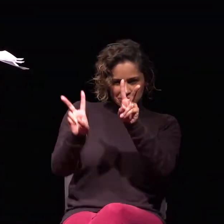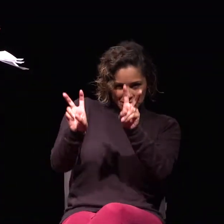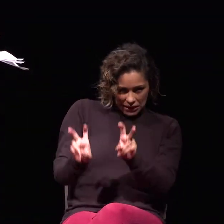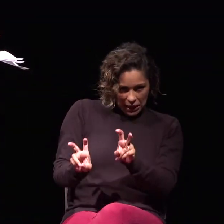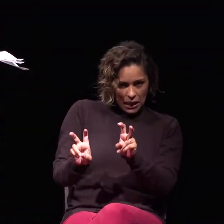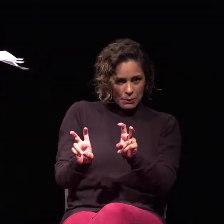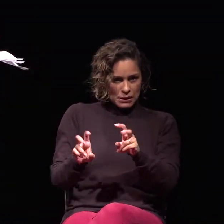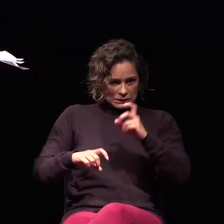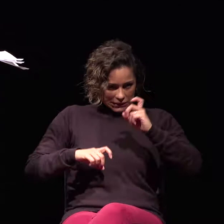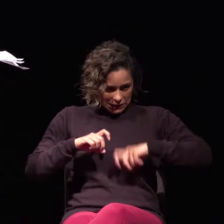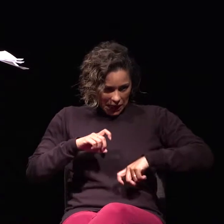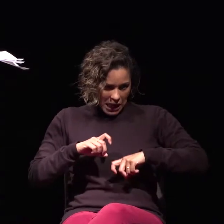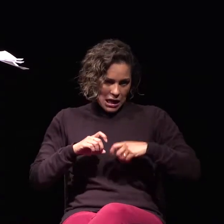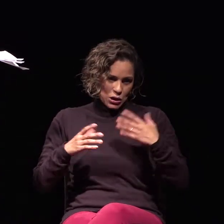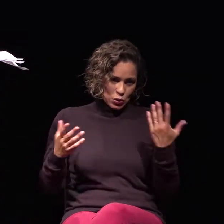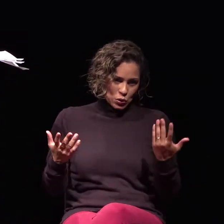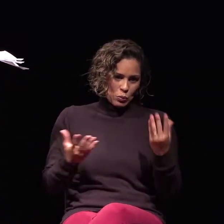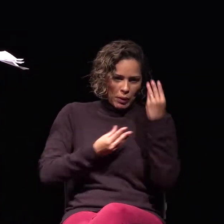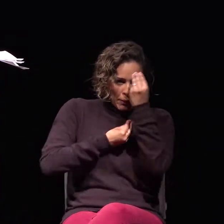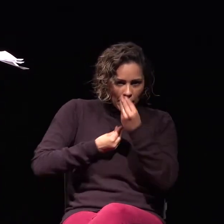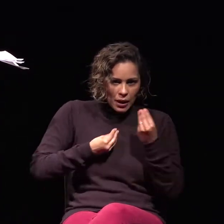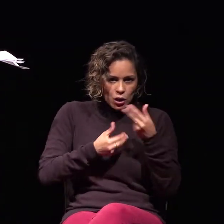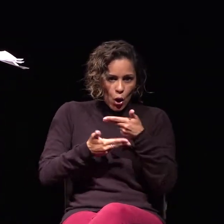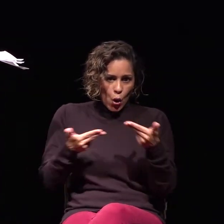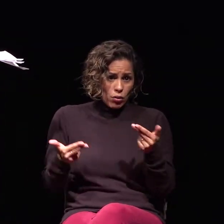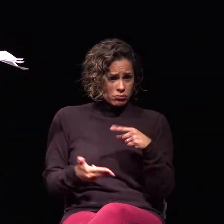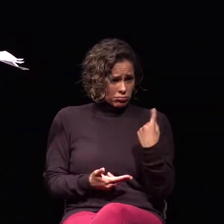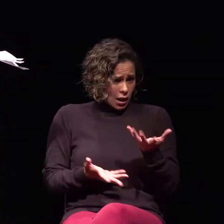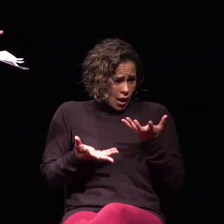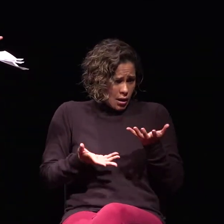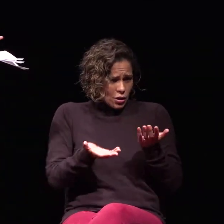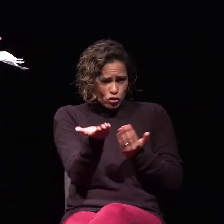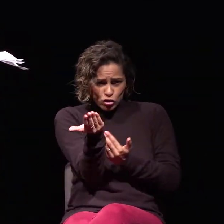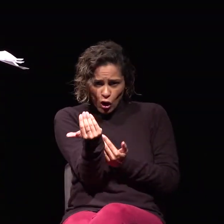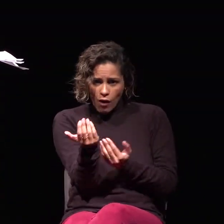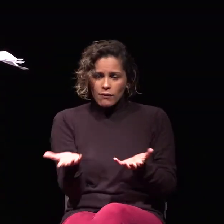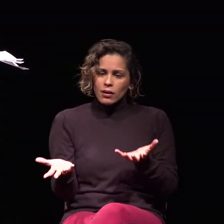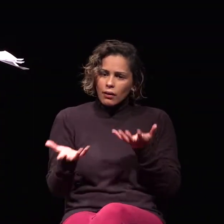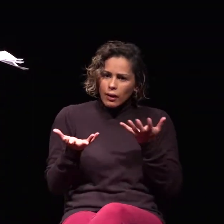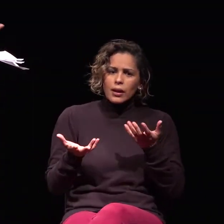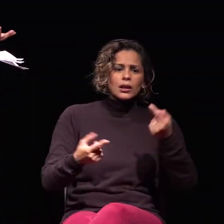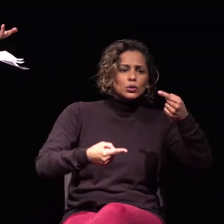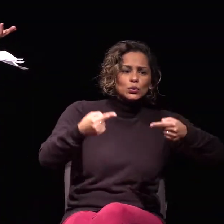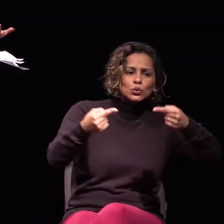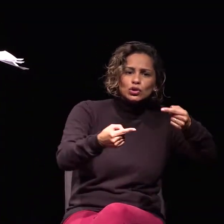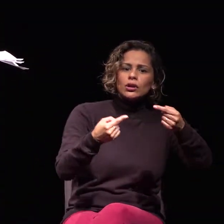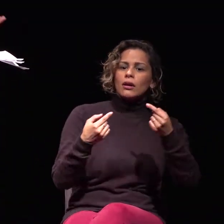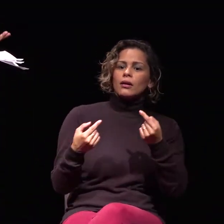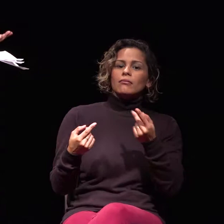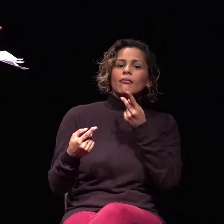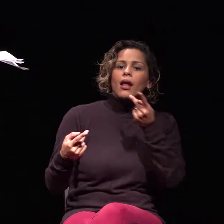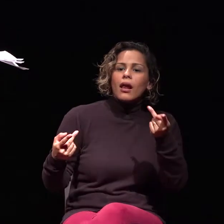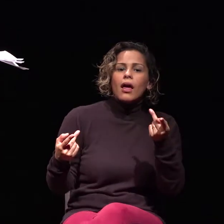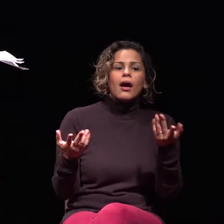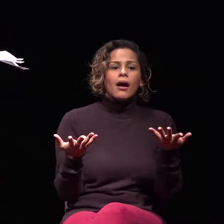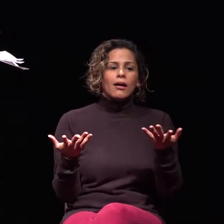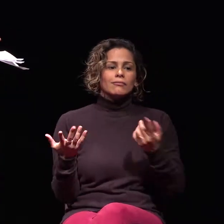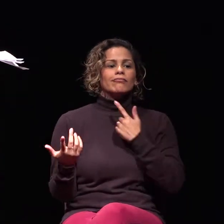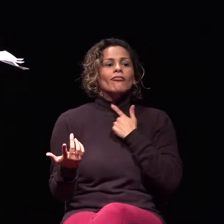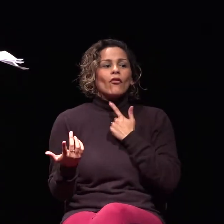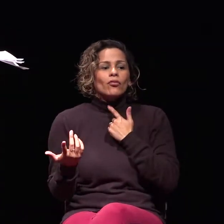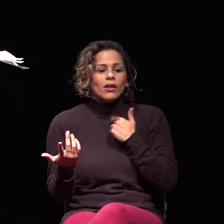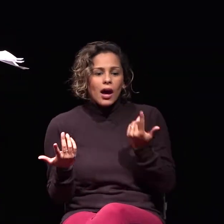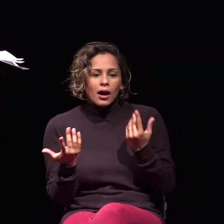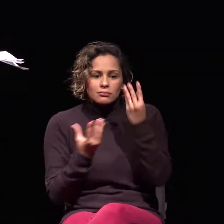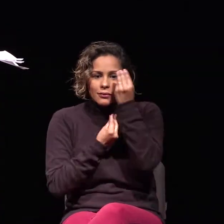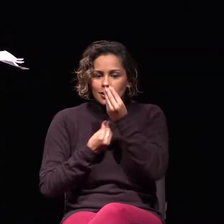gente queria discutir, nós éramos jovens, na clandestinidade, todo mundo ali lutando, você tinha desejos também, tinha,